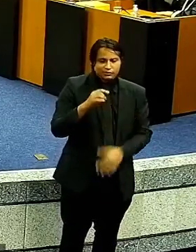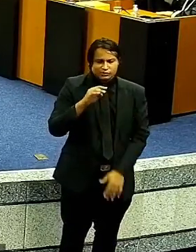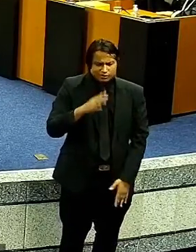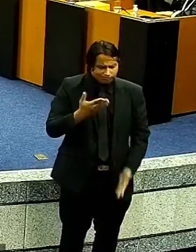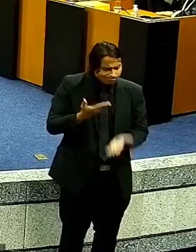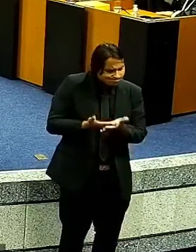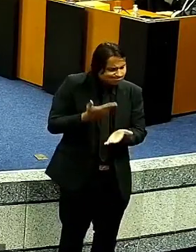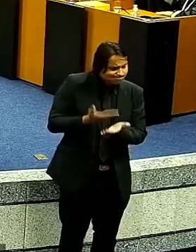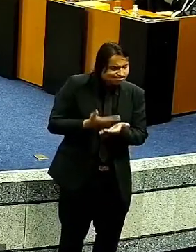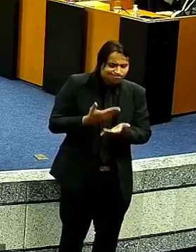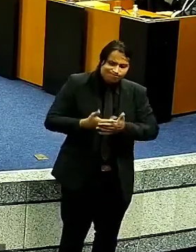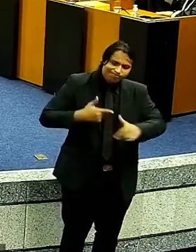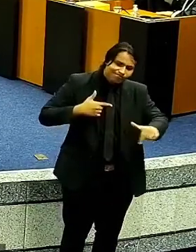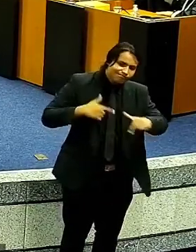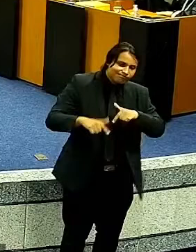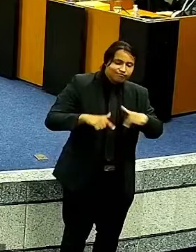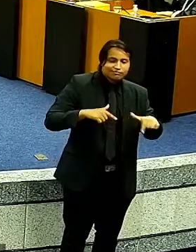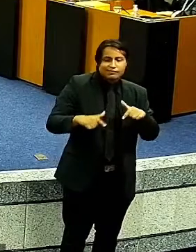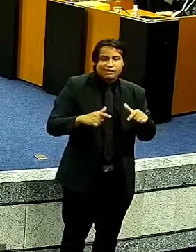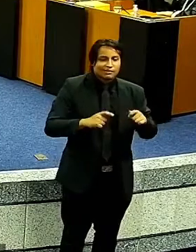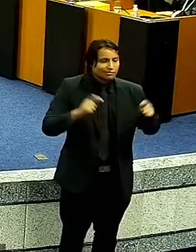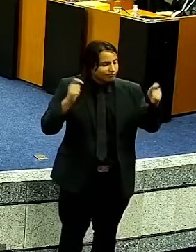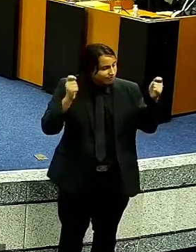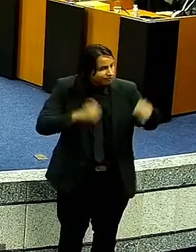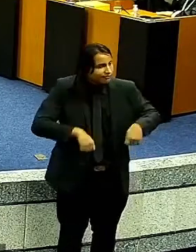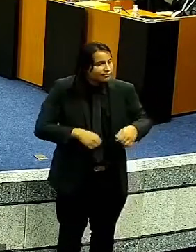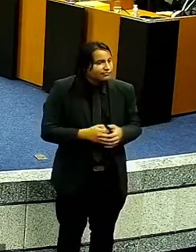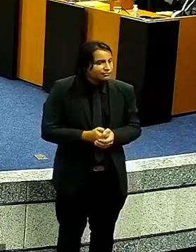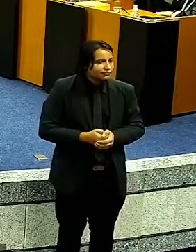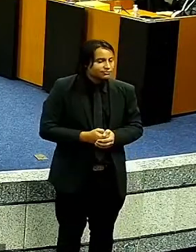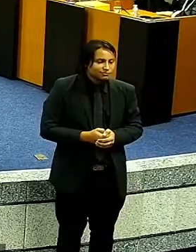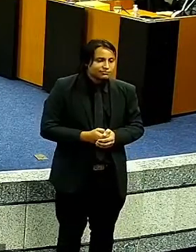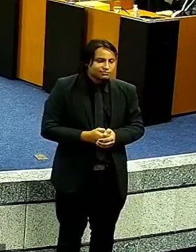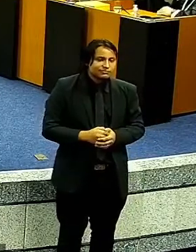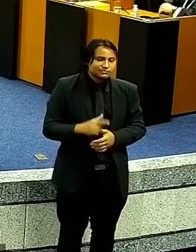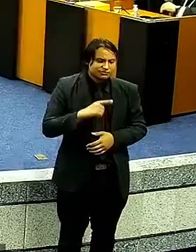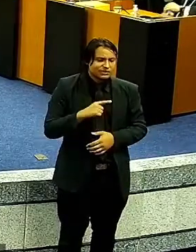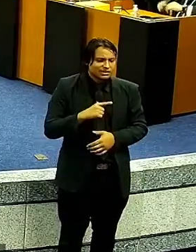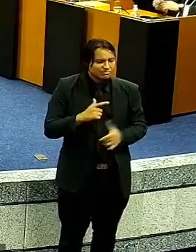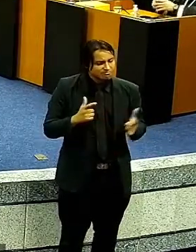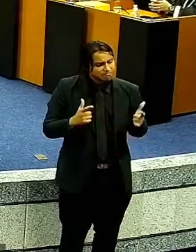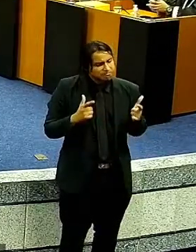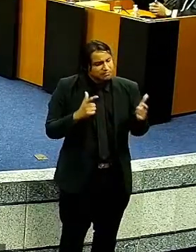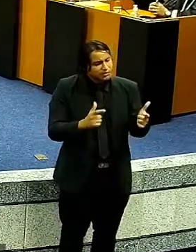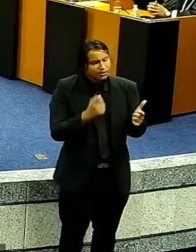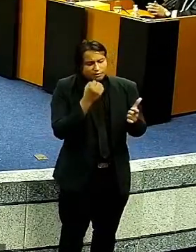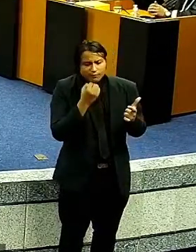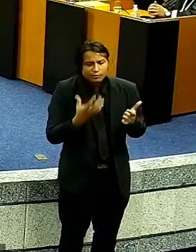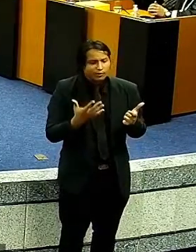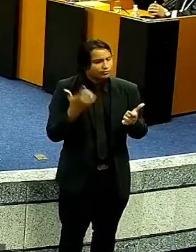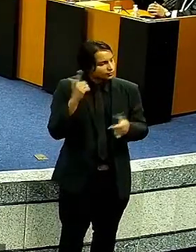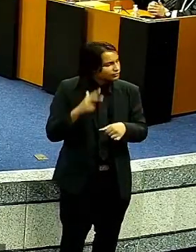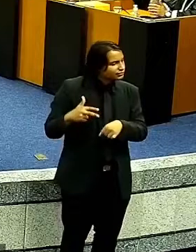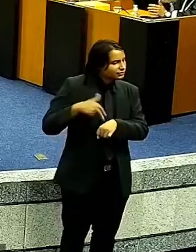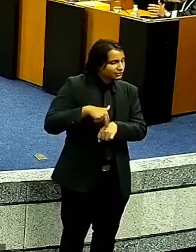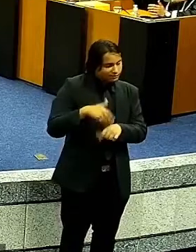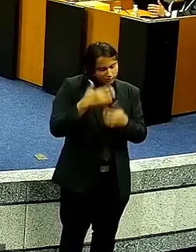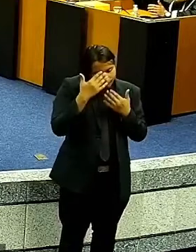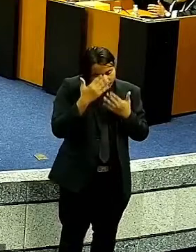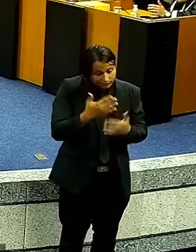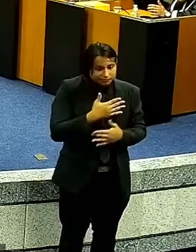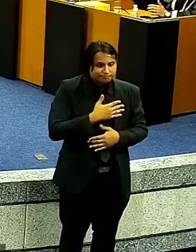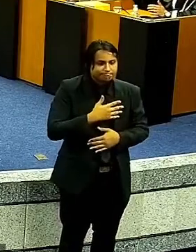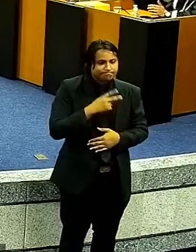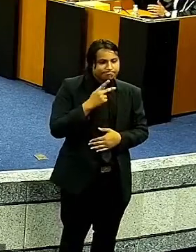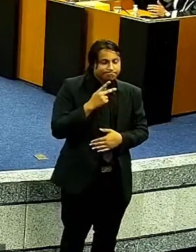estudando e trabalhando era possível se ter um lugar ao sol muito obrigado meus